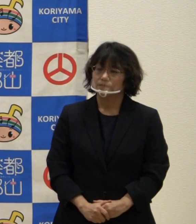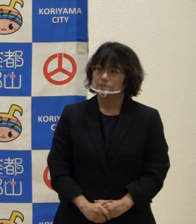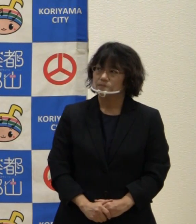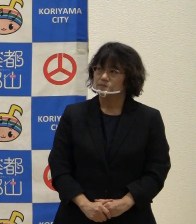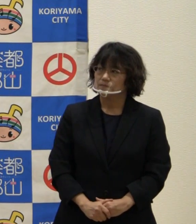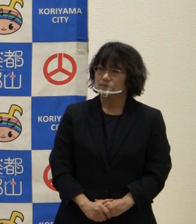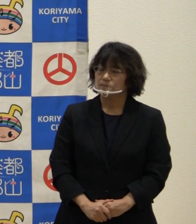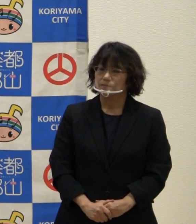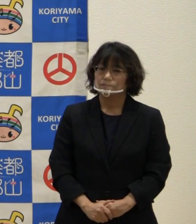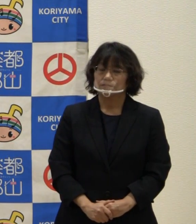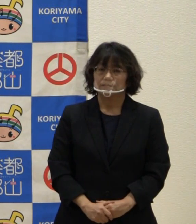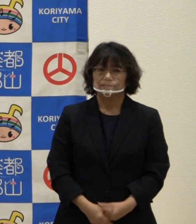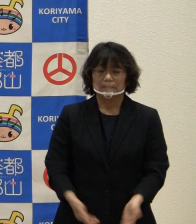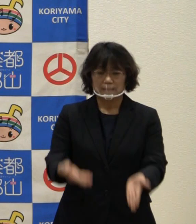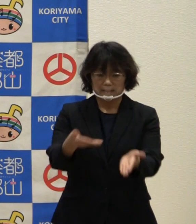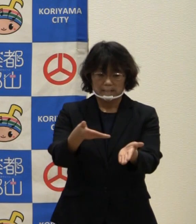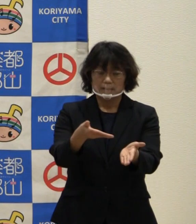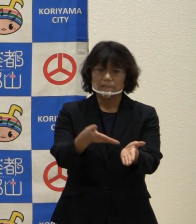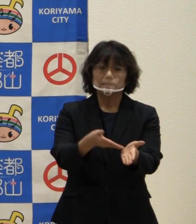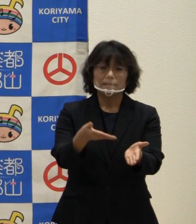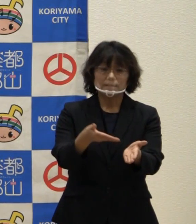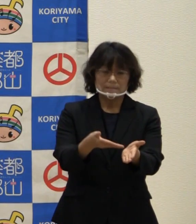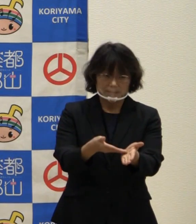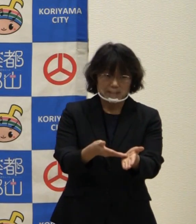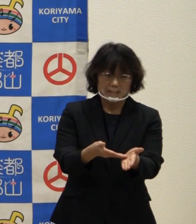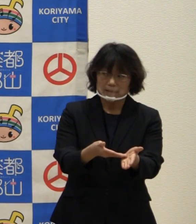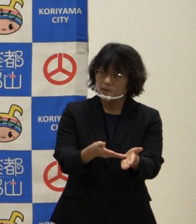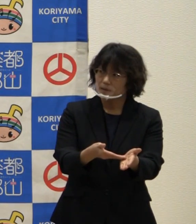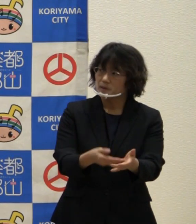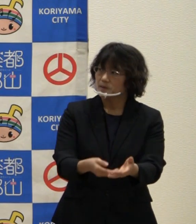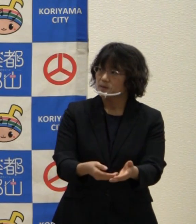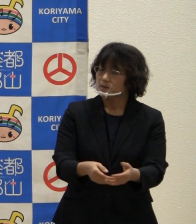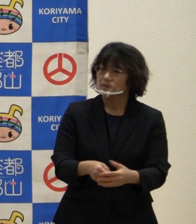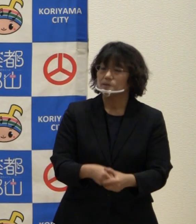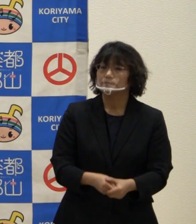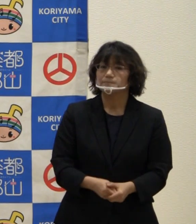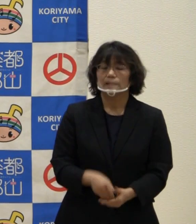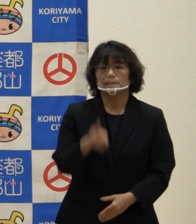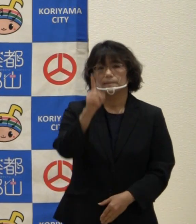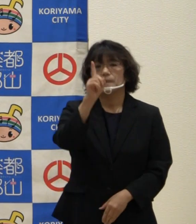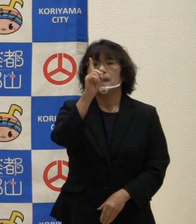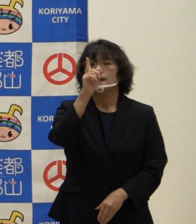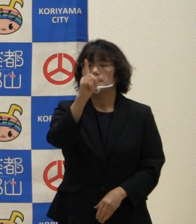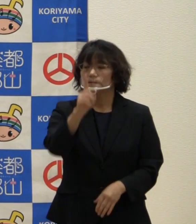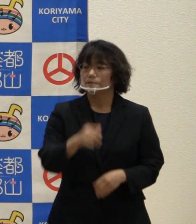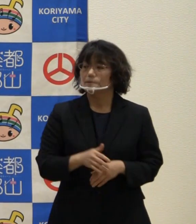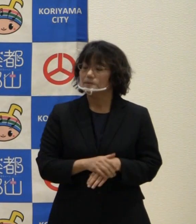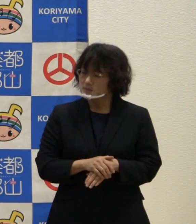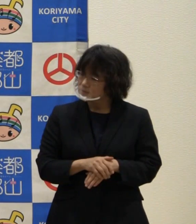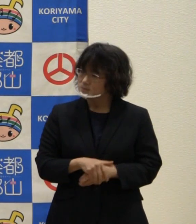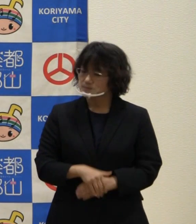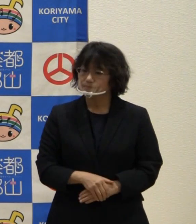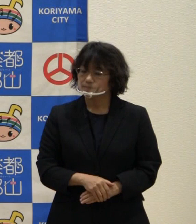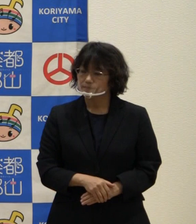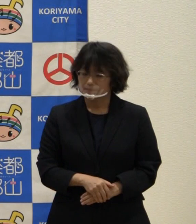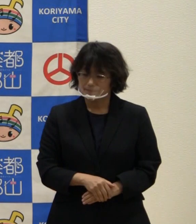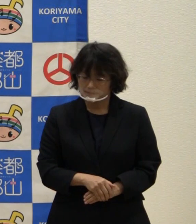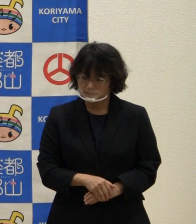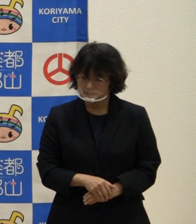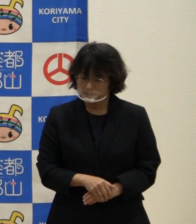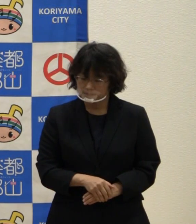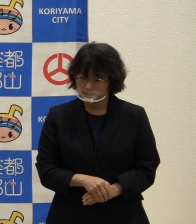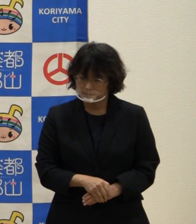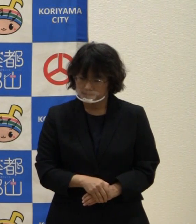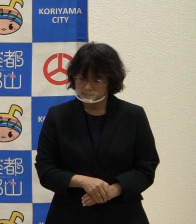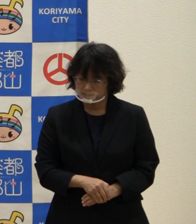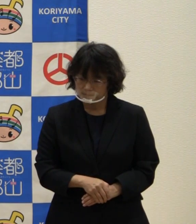それでは説明項目以外にございましたら、 それから一つね、小さいようで、これは